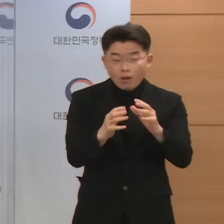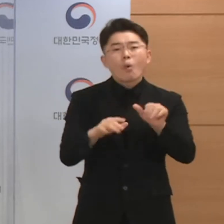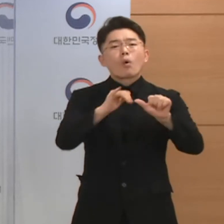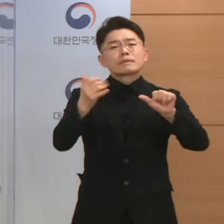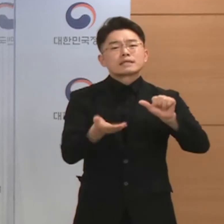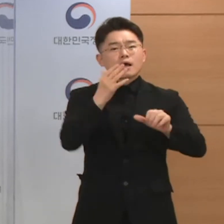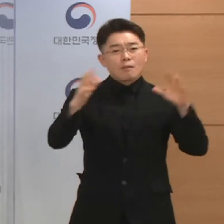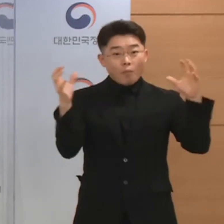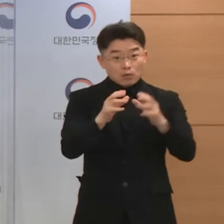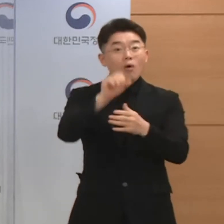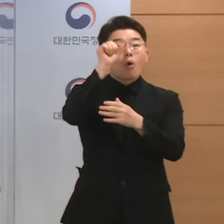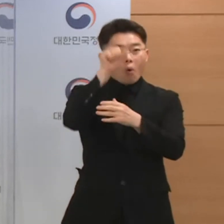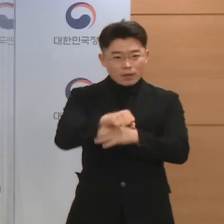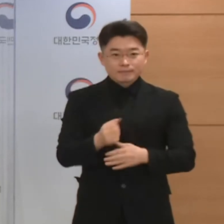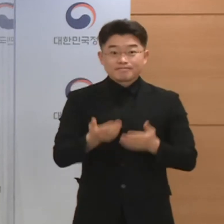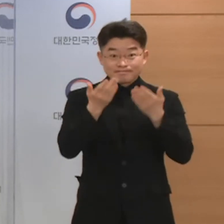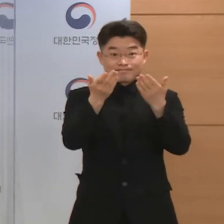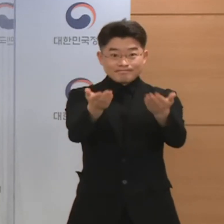경우